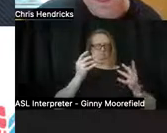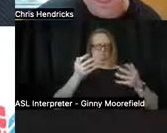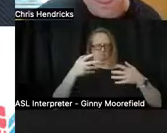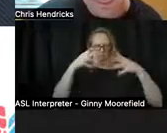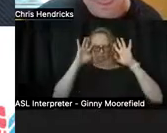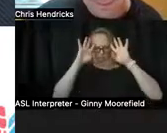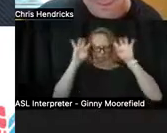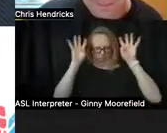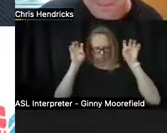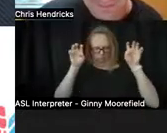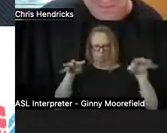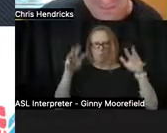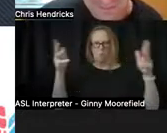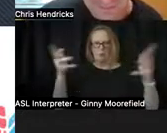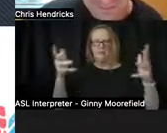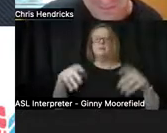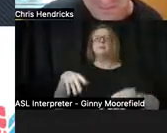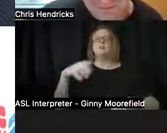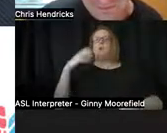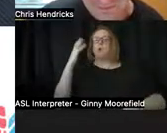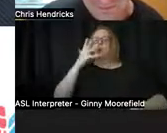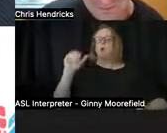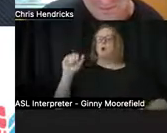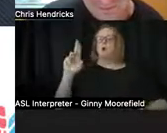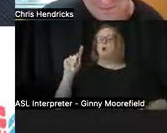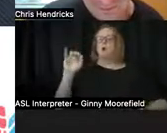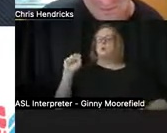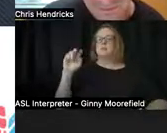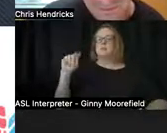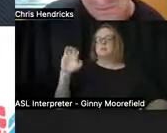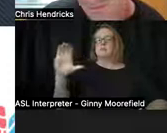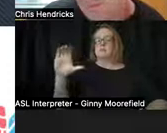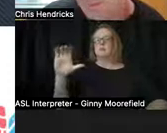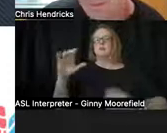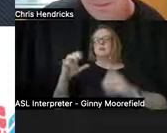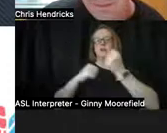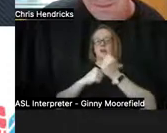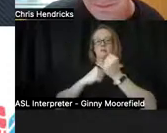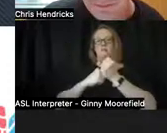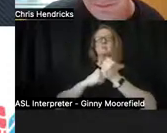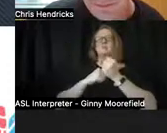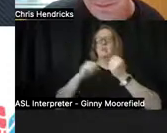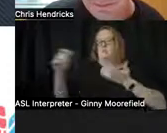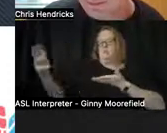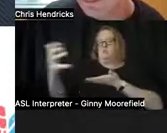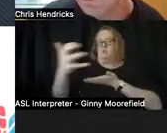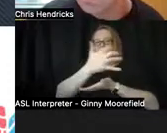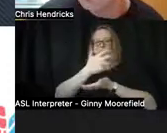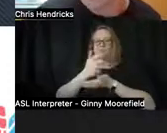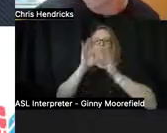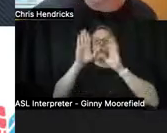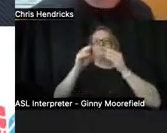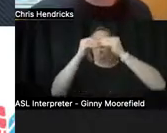simplemente que parece otro idioma para nosotros Entonces auténtica advocacy ha desarrollado una colección de